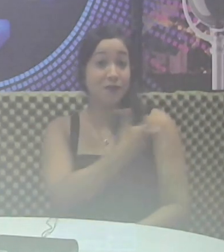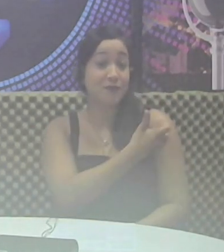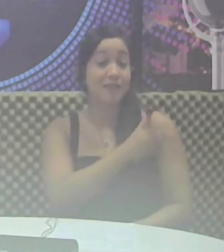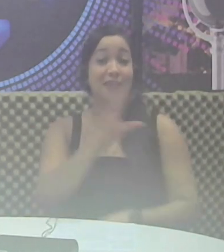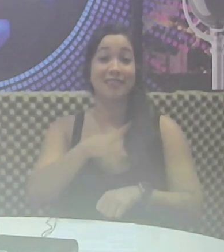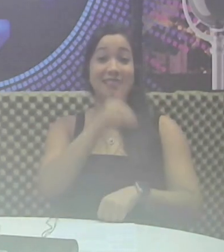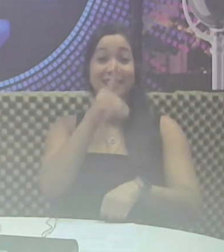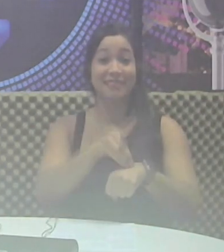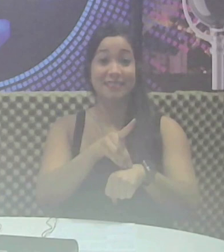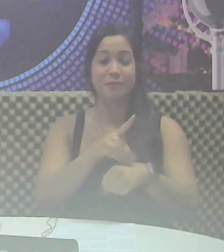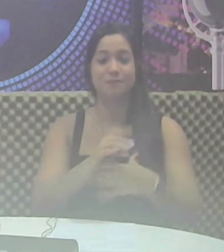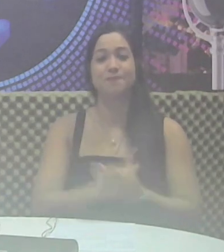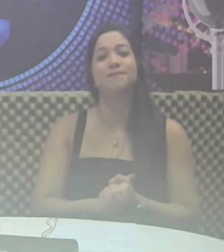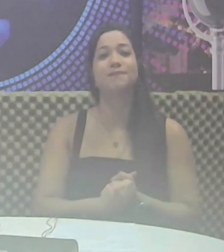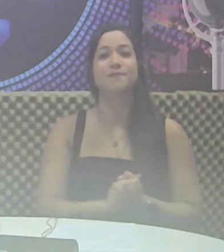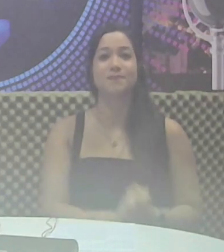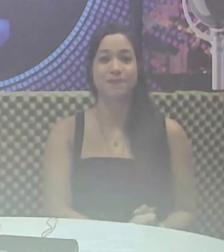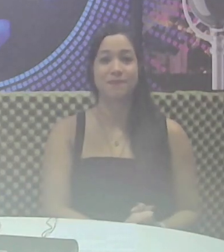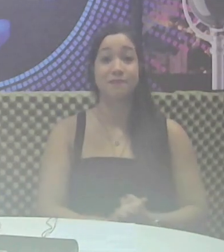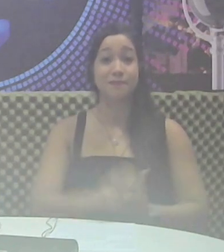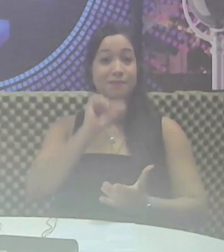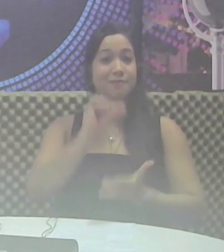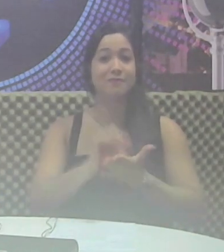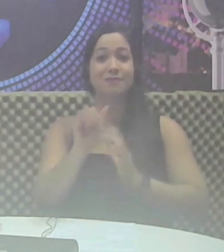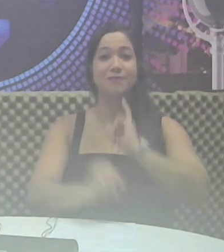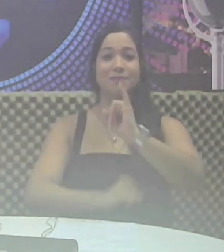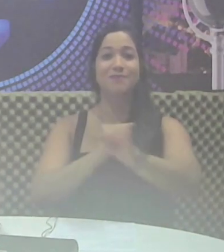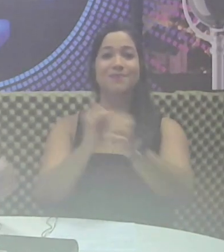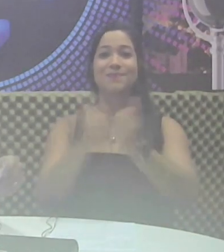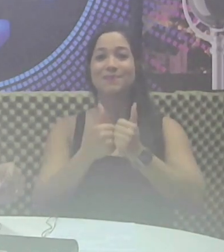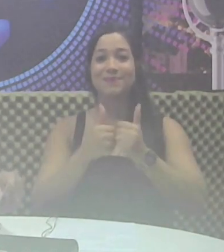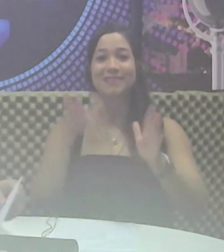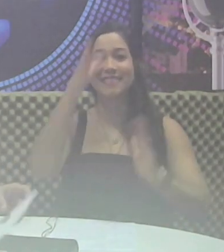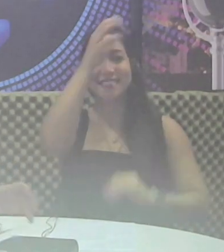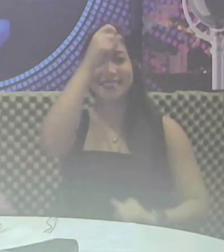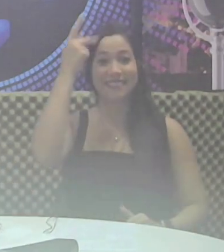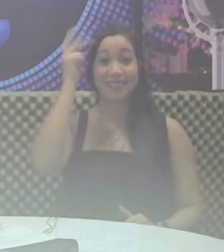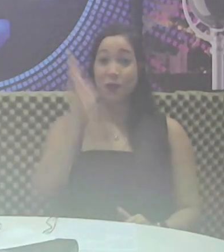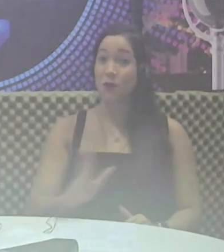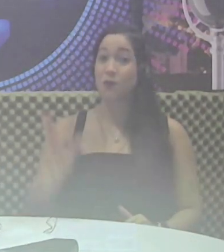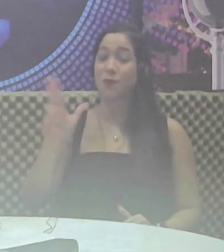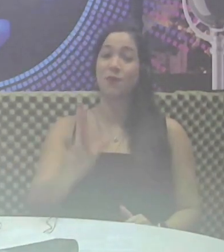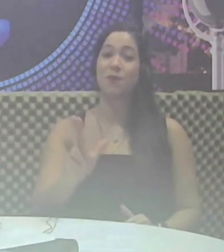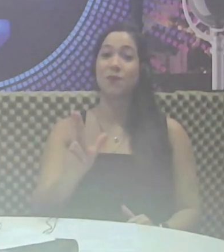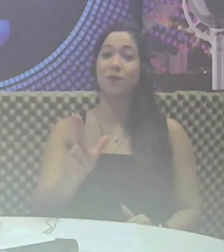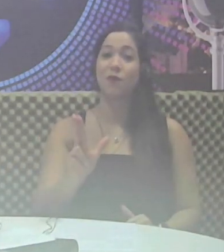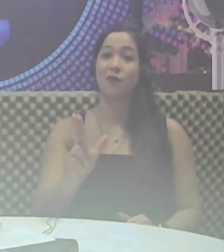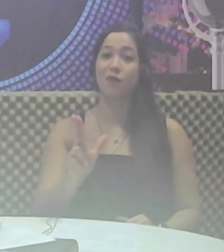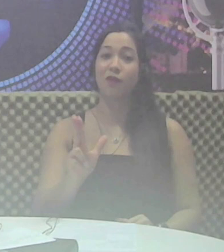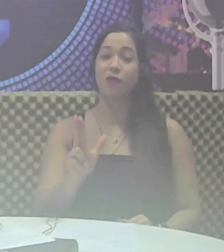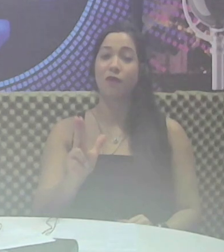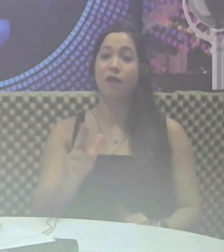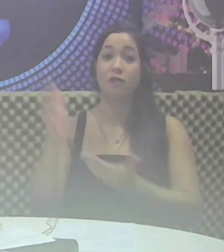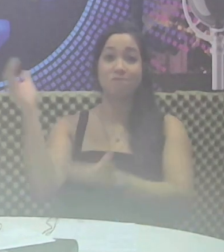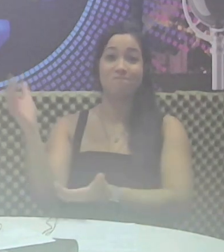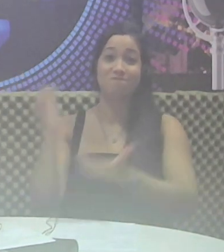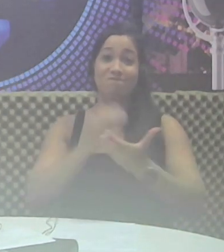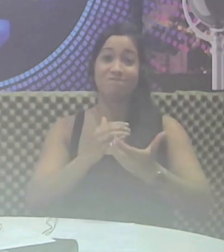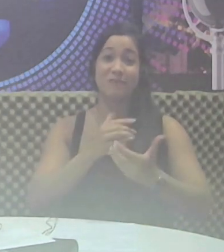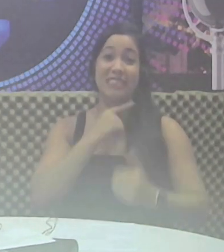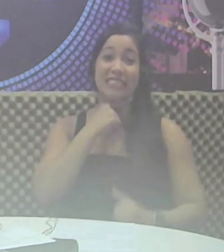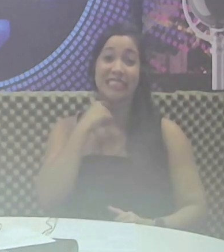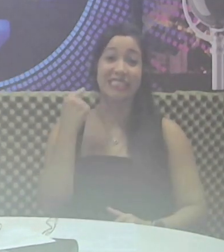dengue. O cadastro online foi aberto pela Prefeitura em decorrência da remessa insuficiente